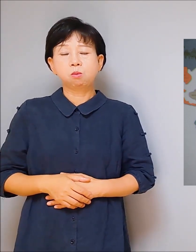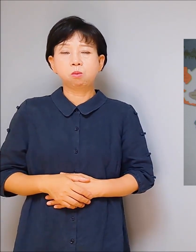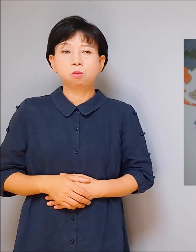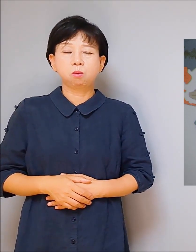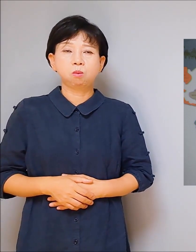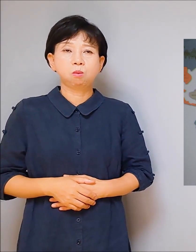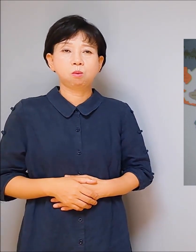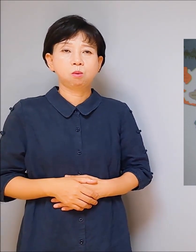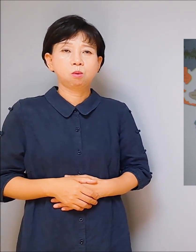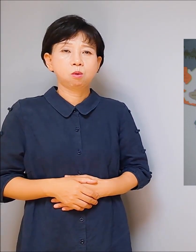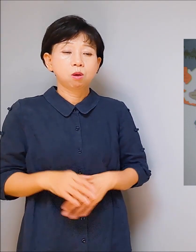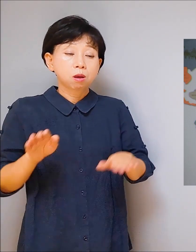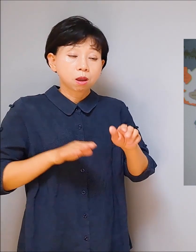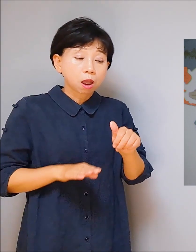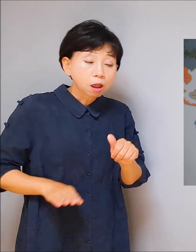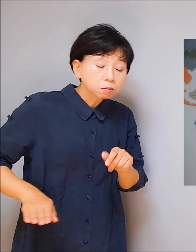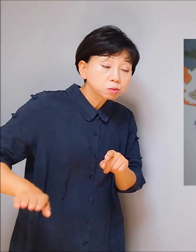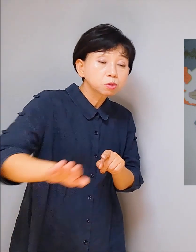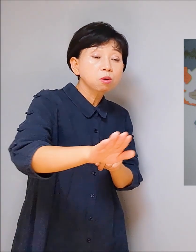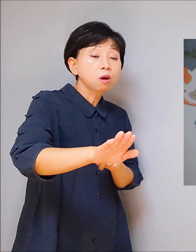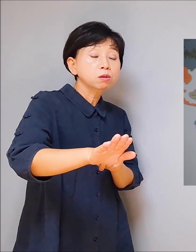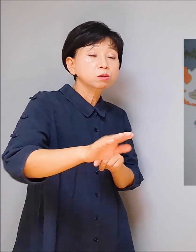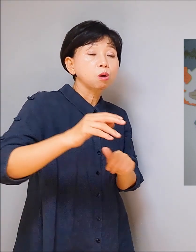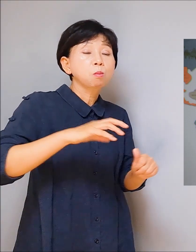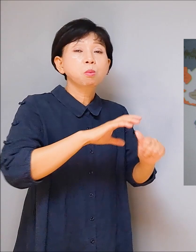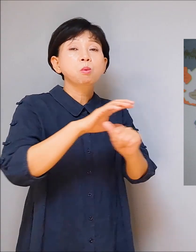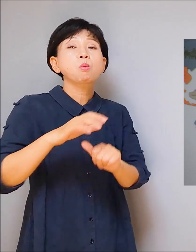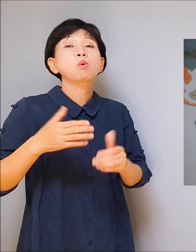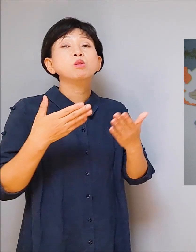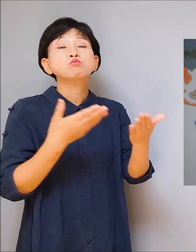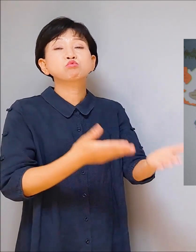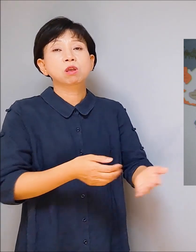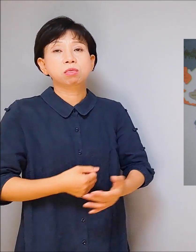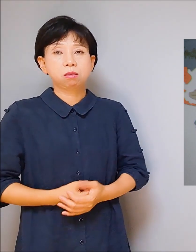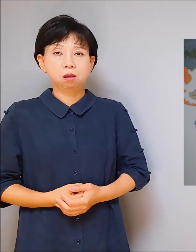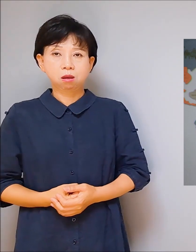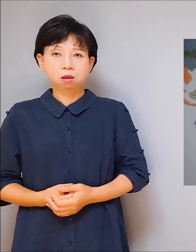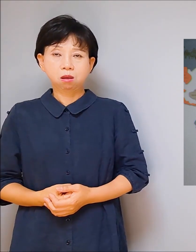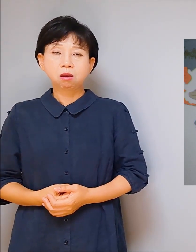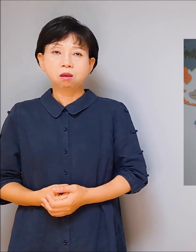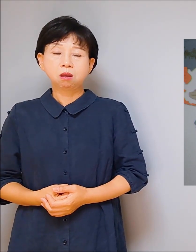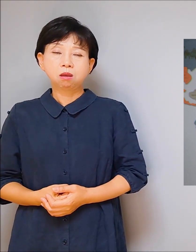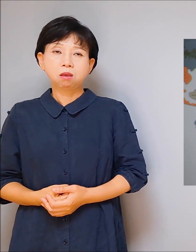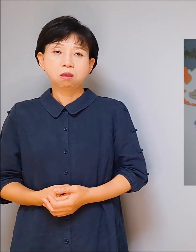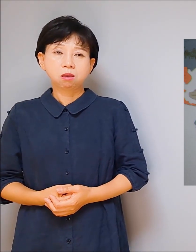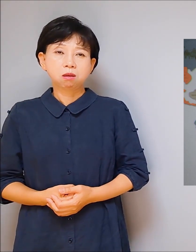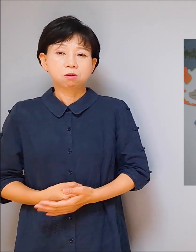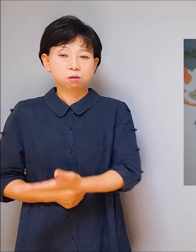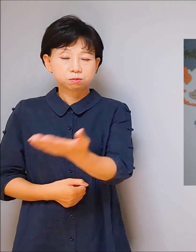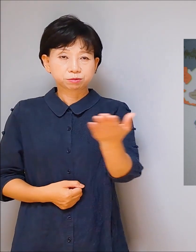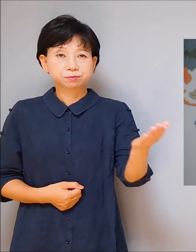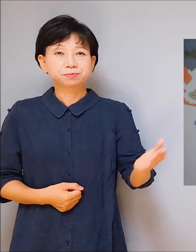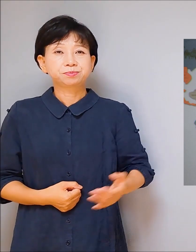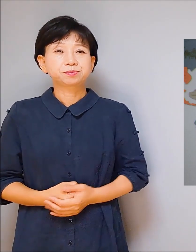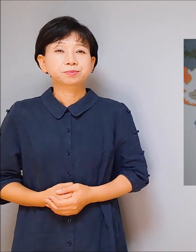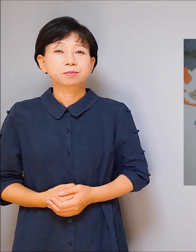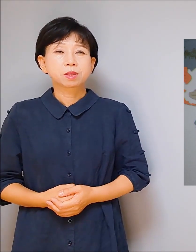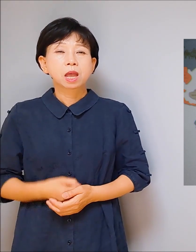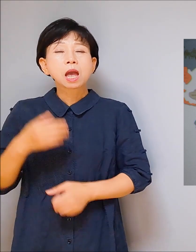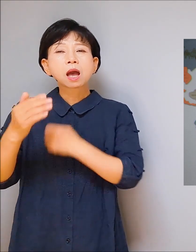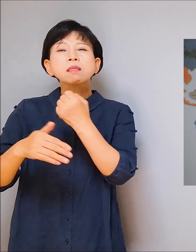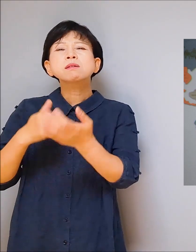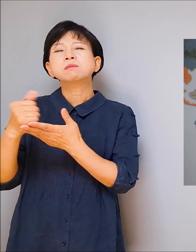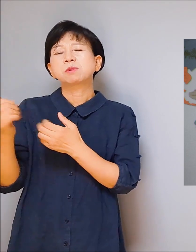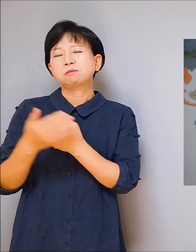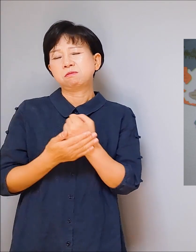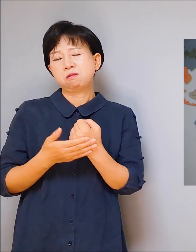앞서 가면서 보호해 주겠다라는 뜻이라는 거죠. 성도 여러분, 이건요 하나님의